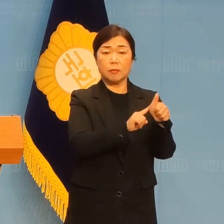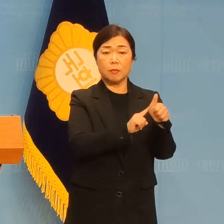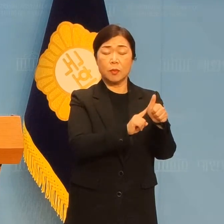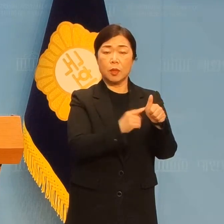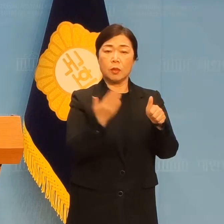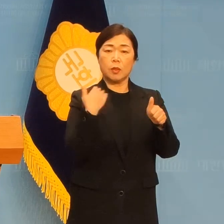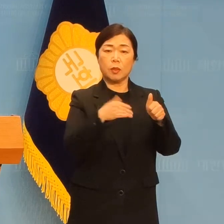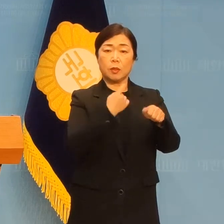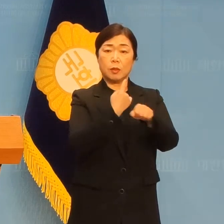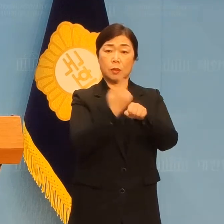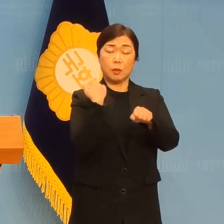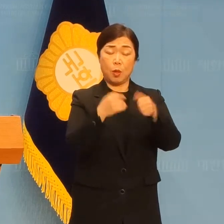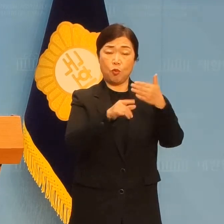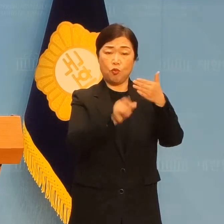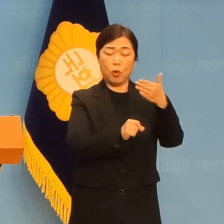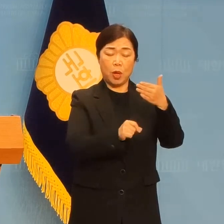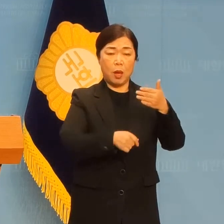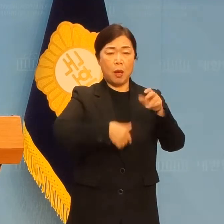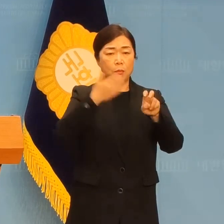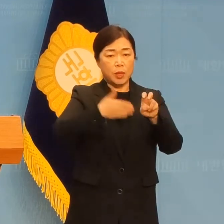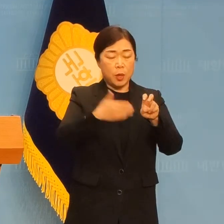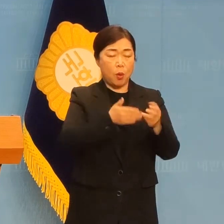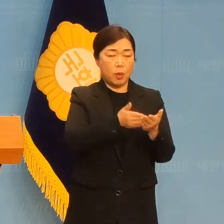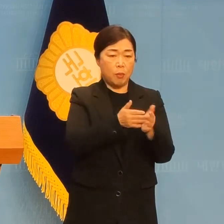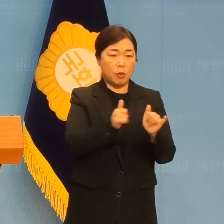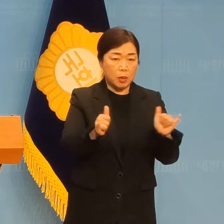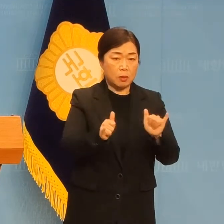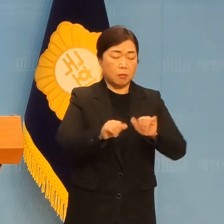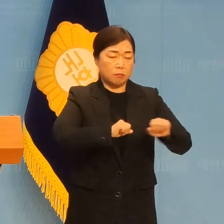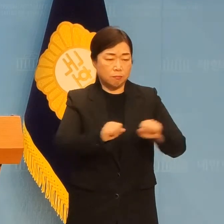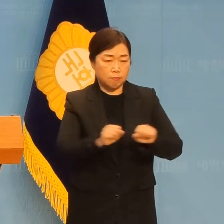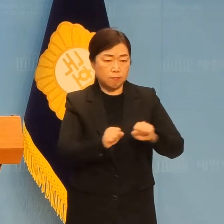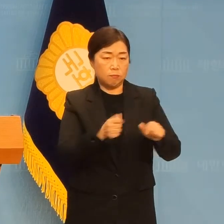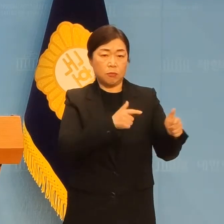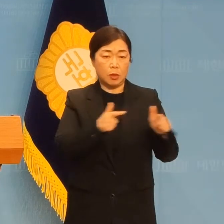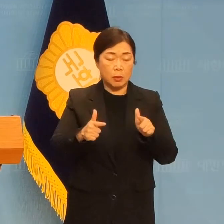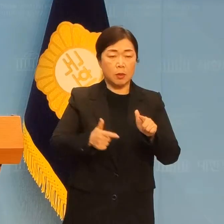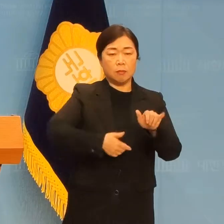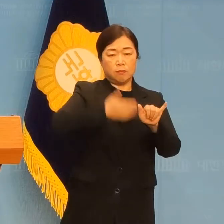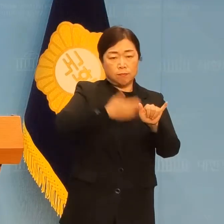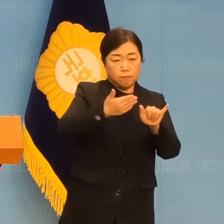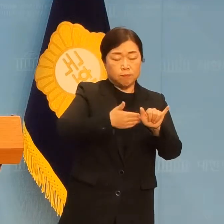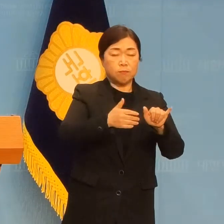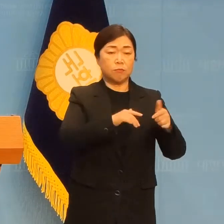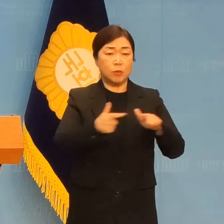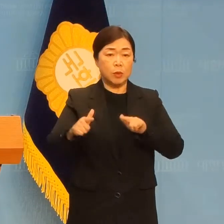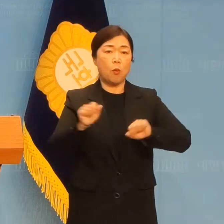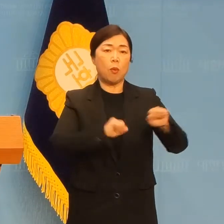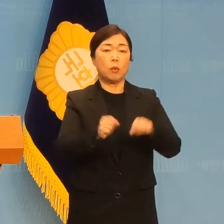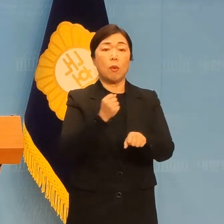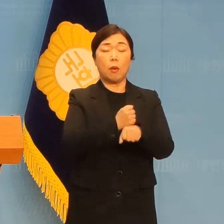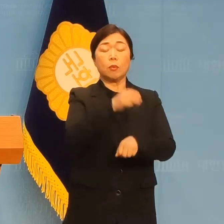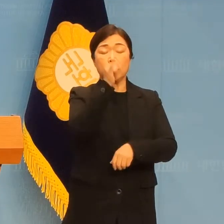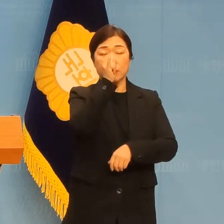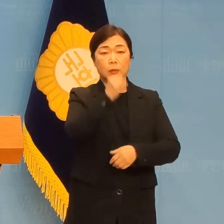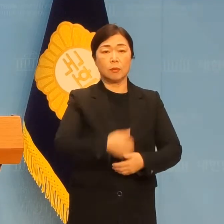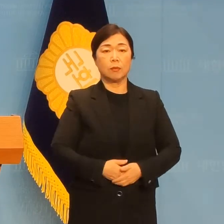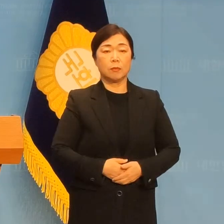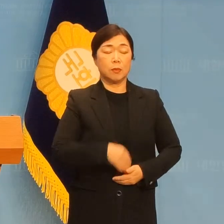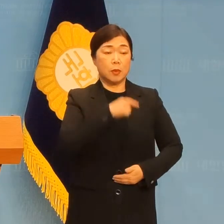대변인으로 임명되며 다양한 채널을 통해 왕성하게 활동하며 우리 당의 목소리를 국민께 전하는